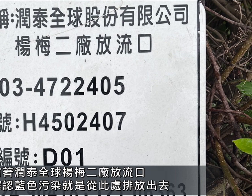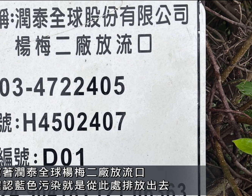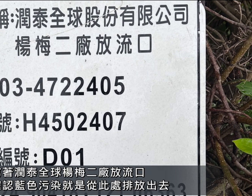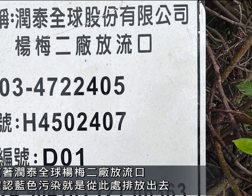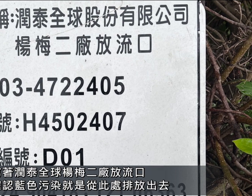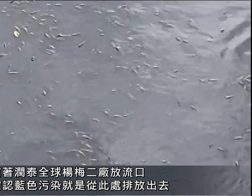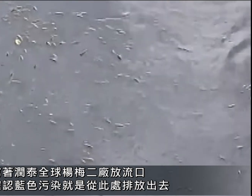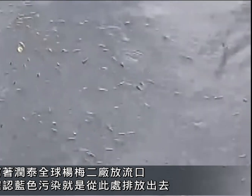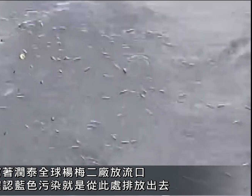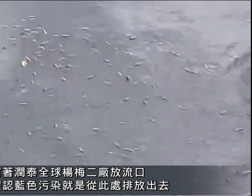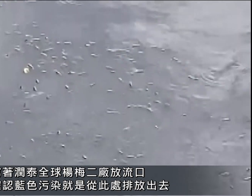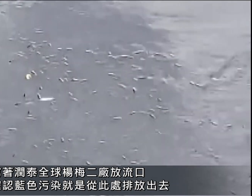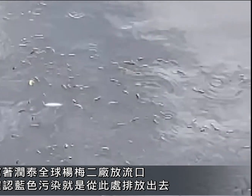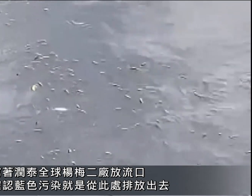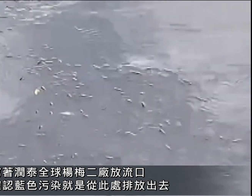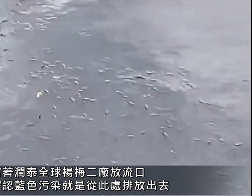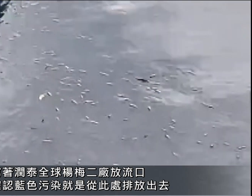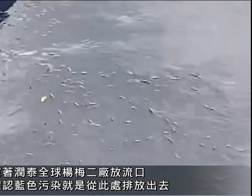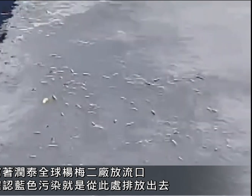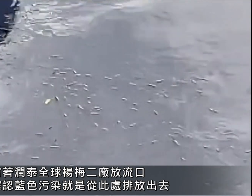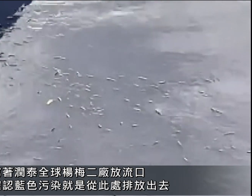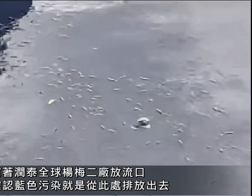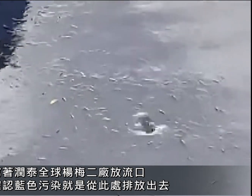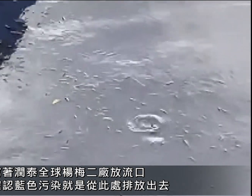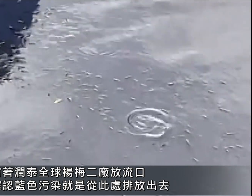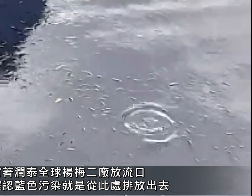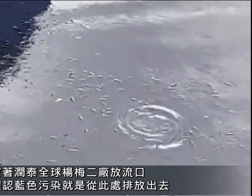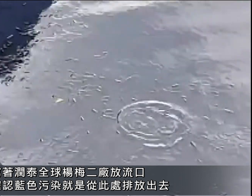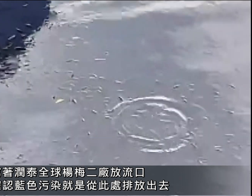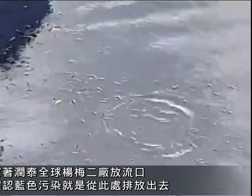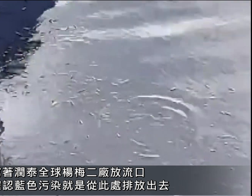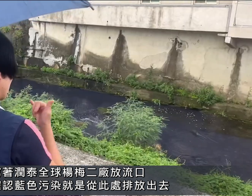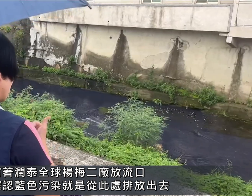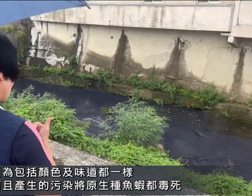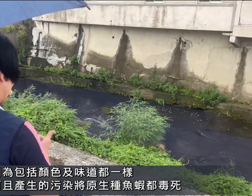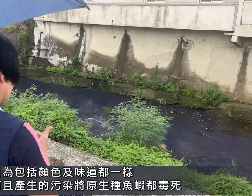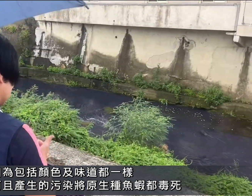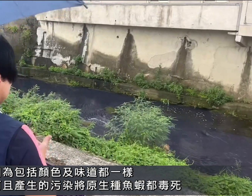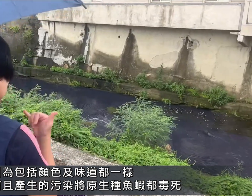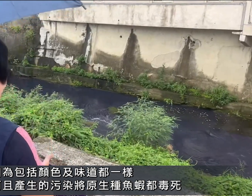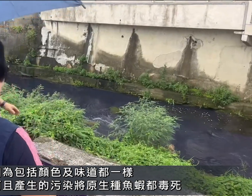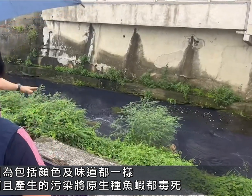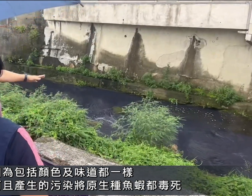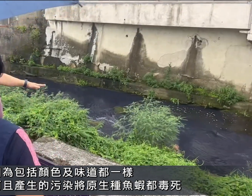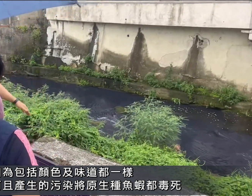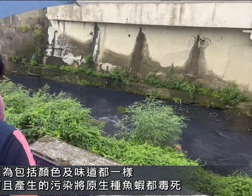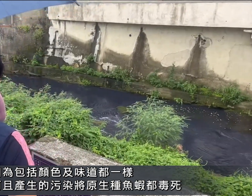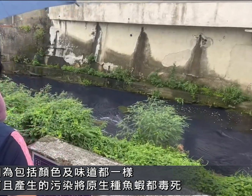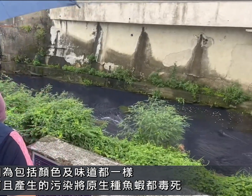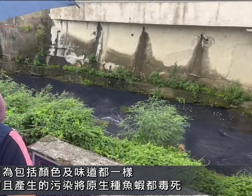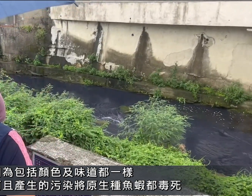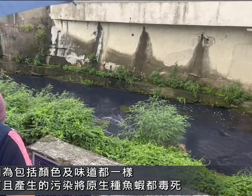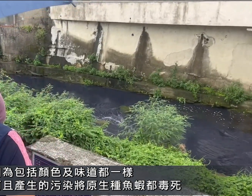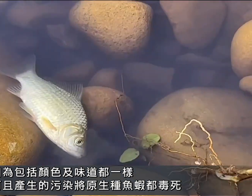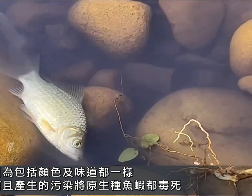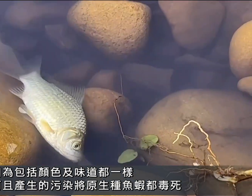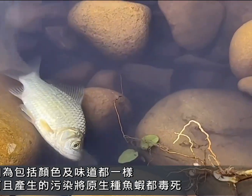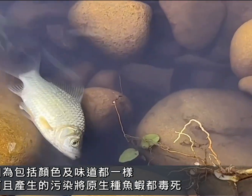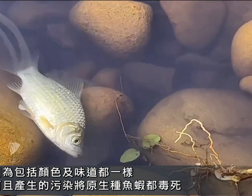口，确认蓝色的污染就是从此处排放出去，因为包括颜色及味道都一样，而且产生污染将原